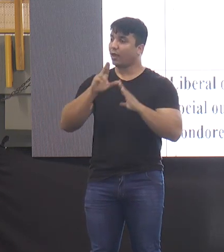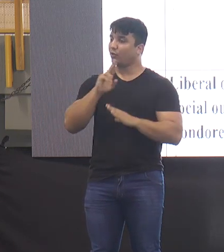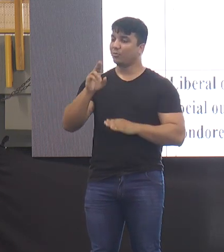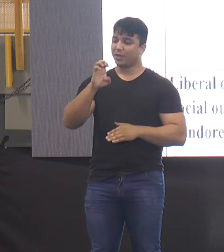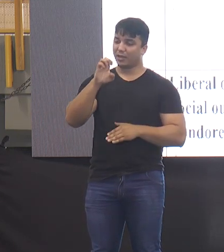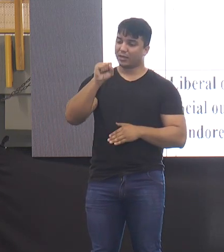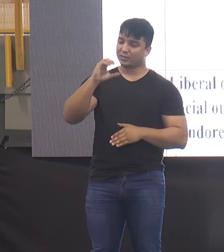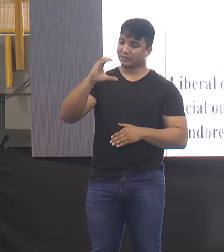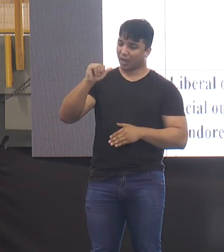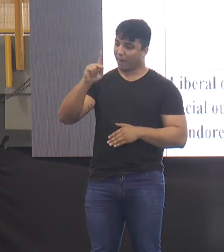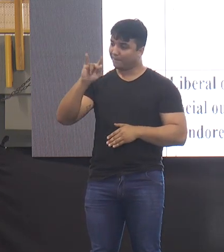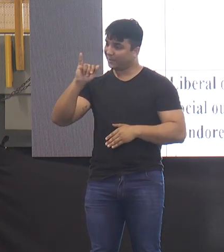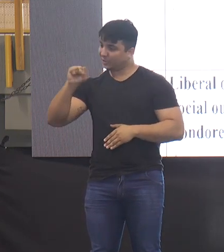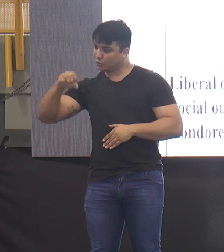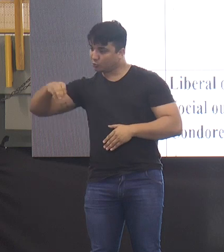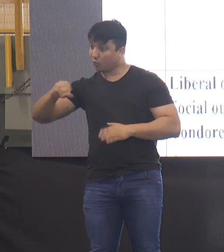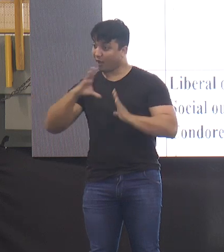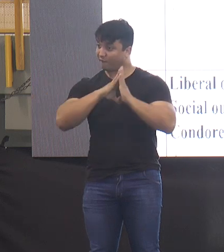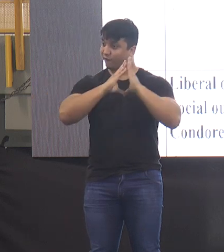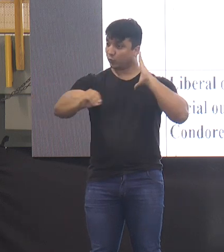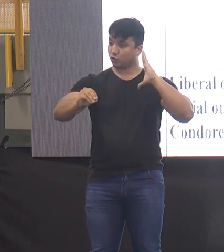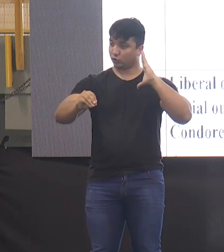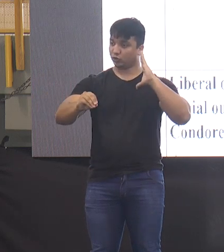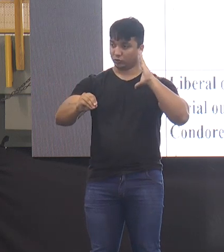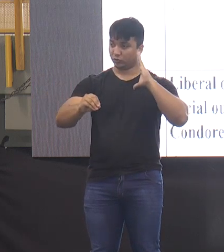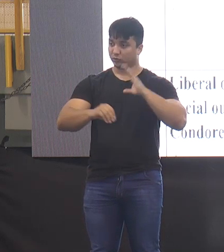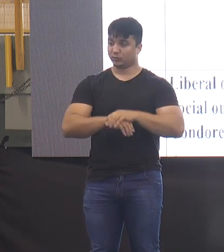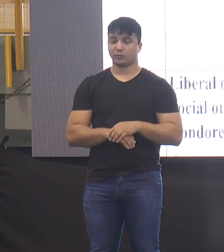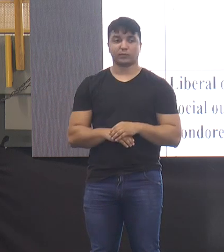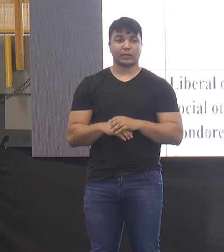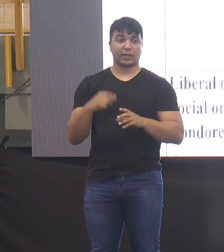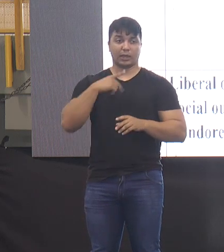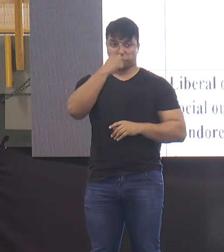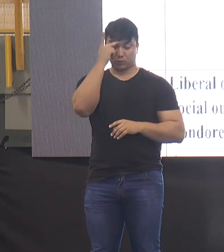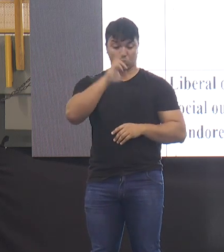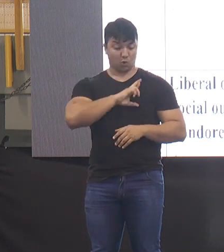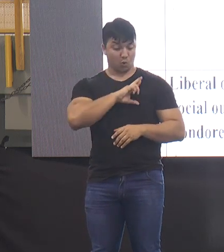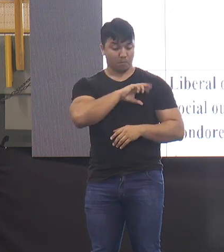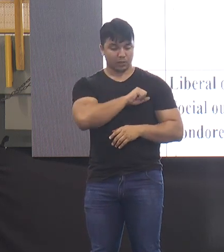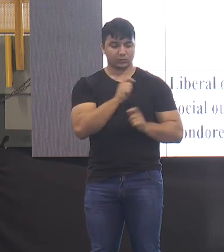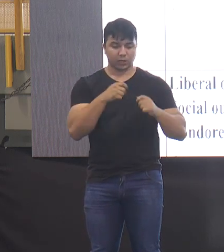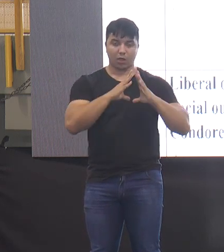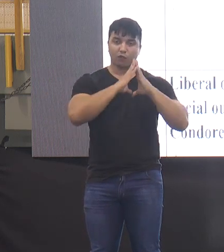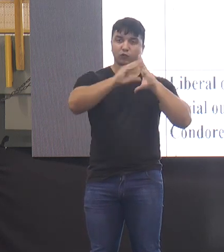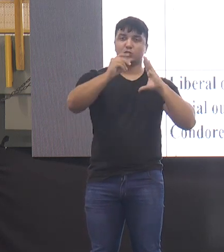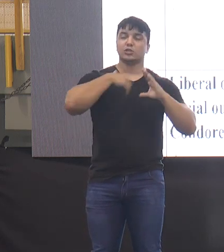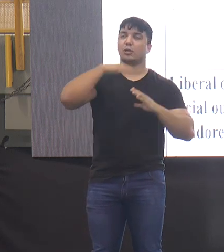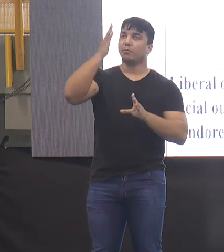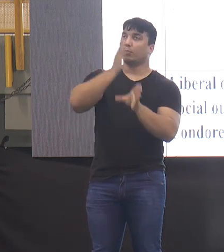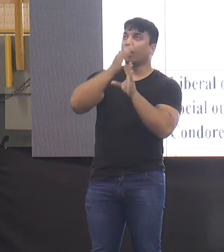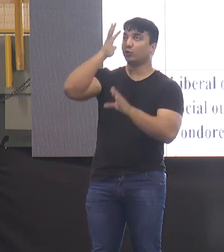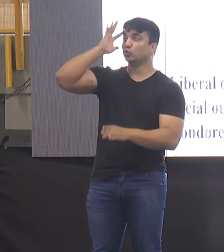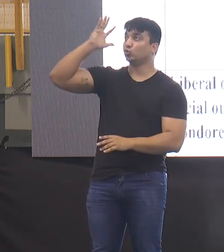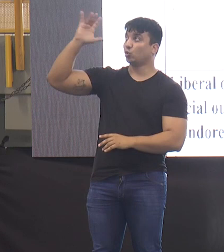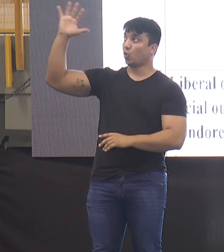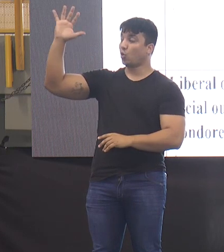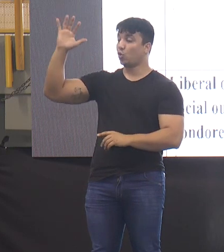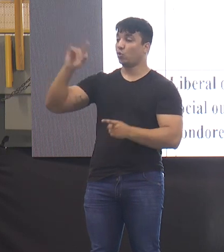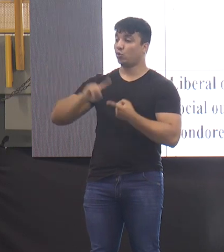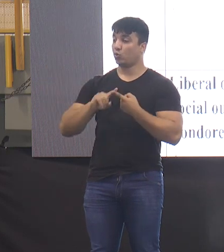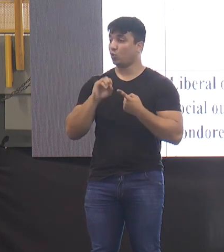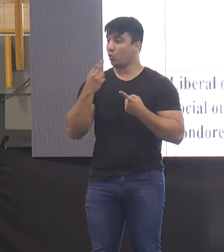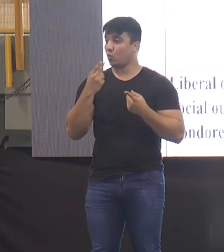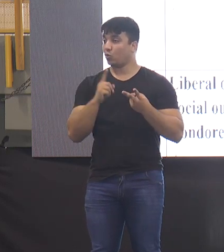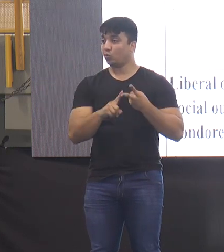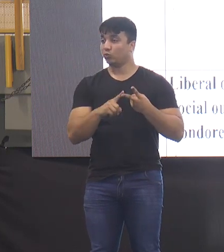escapismo, é a fuga da realidade. O romântico, ele pode fugir para o sonho,